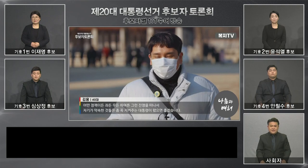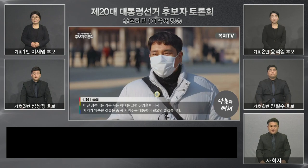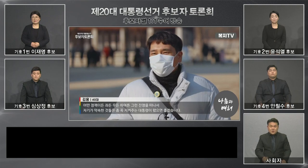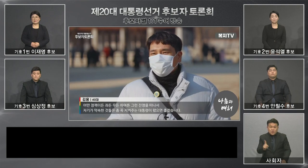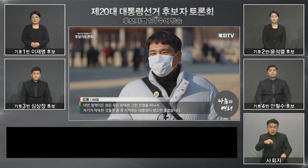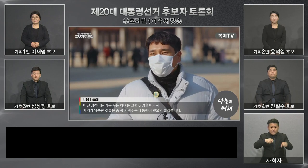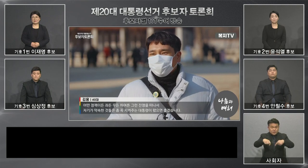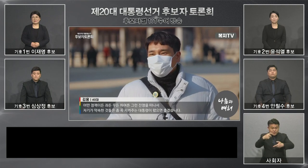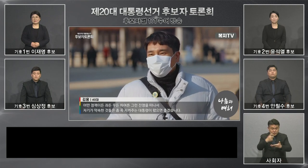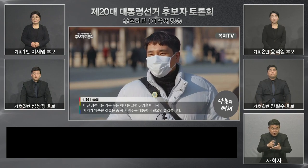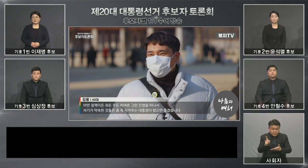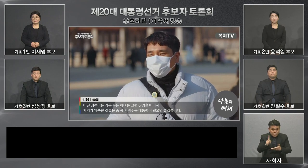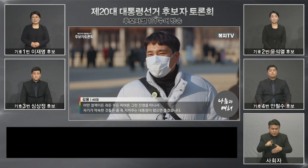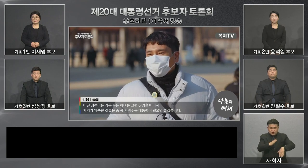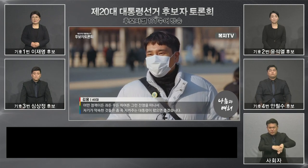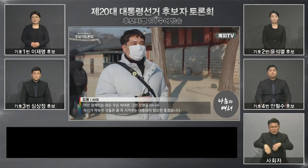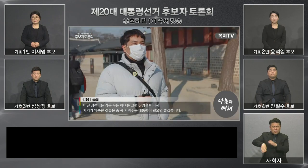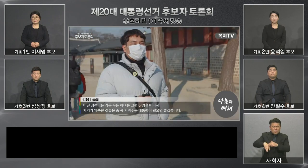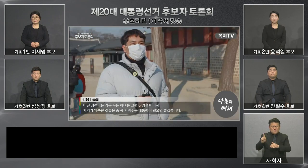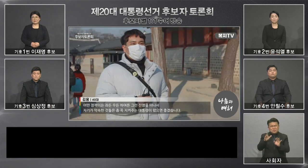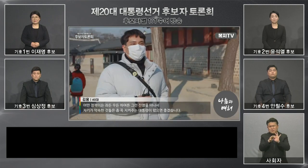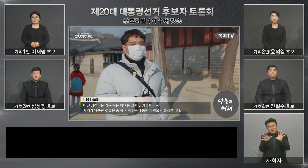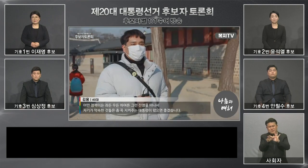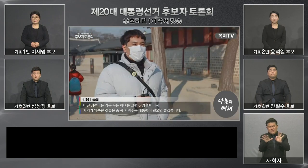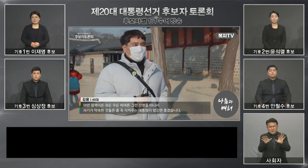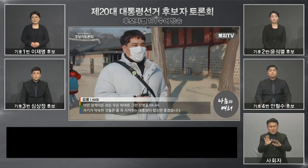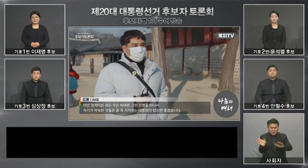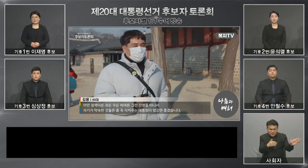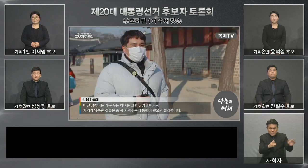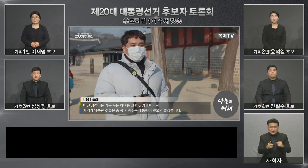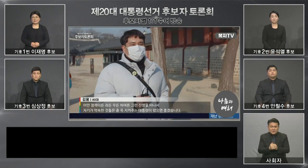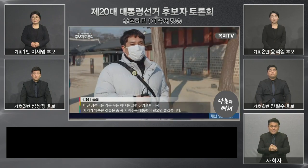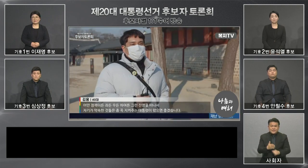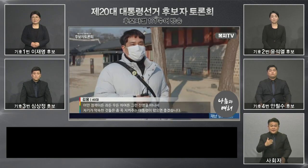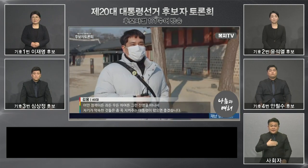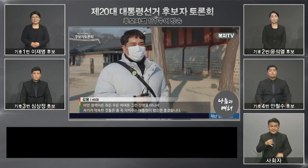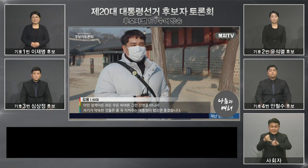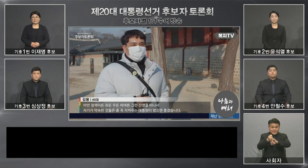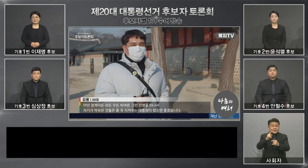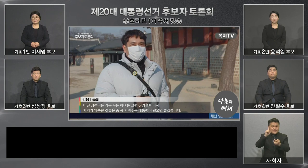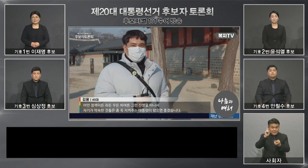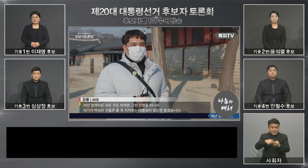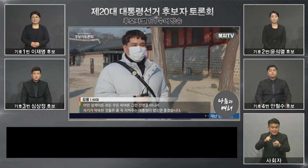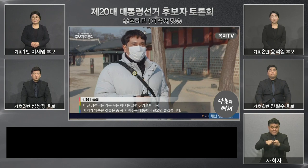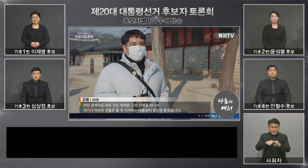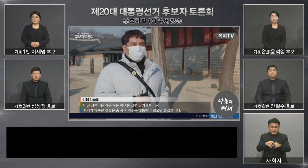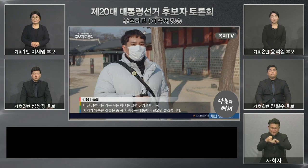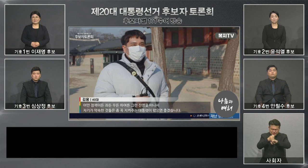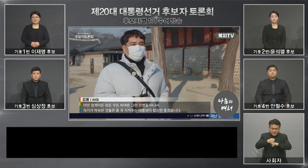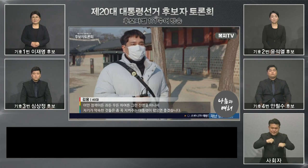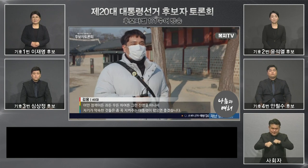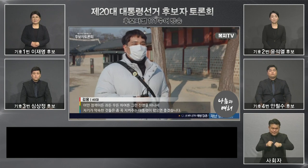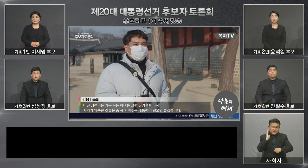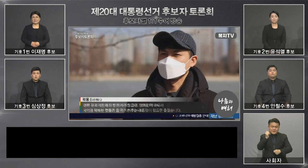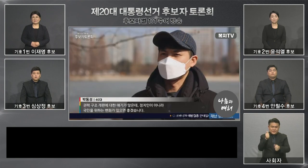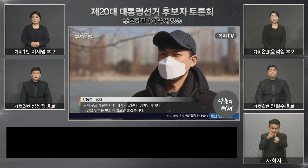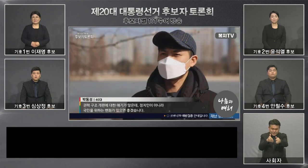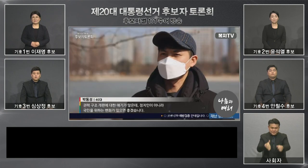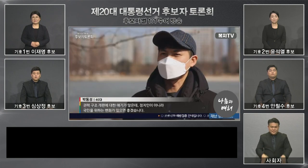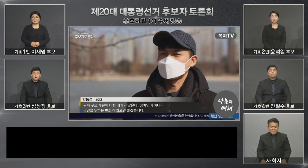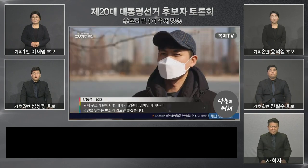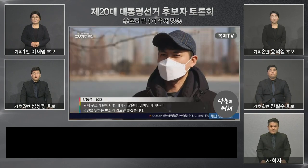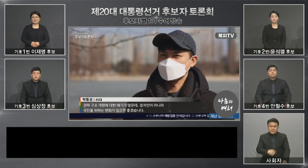어떤 정책이든 뭐 좌든 우든 뭐 하여튼 진영을 떠나가지고 자기가 약속한 것들은 좀 꼭 지켜주는 대통령이 됐으면 좋겠습니다.